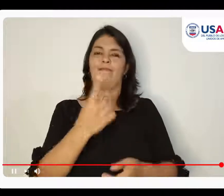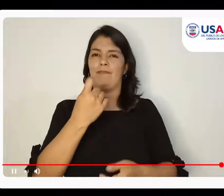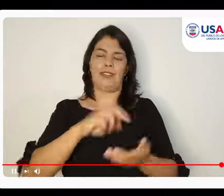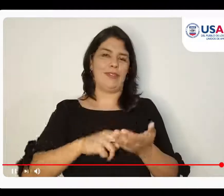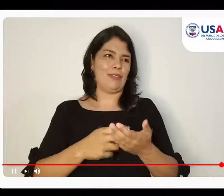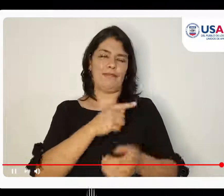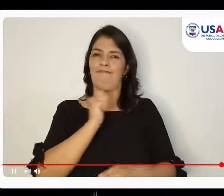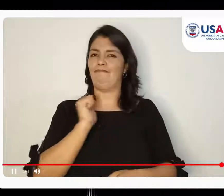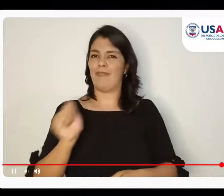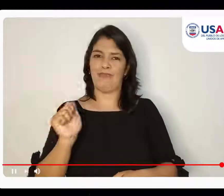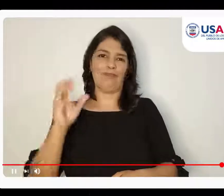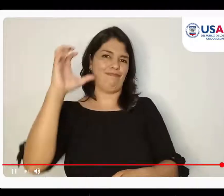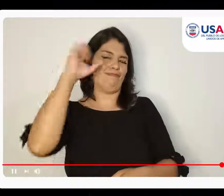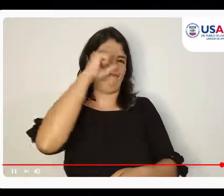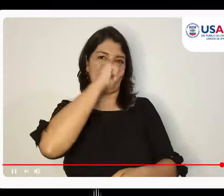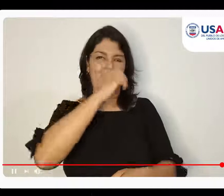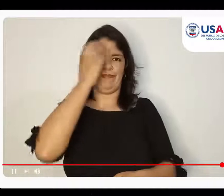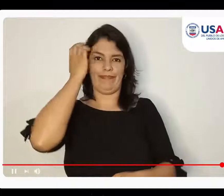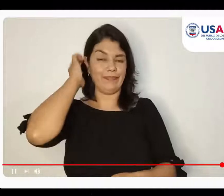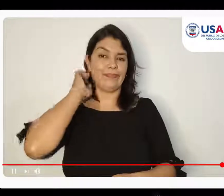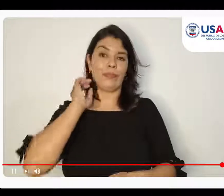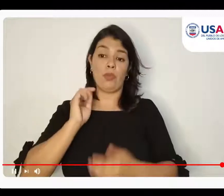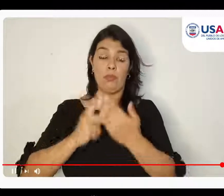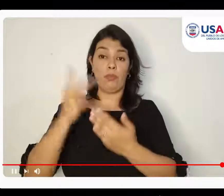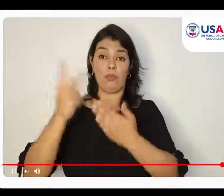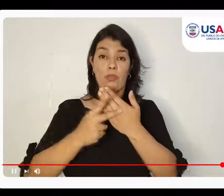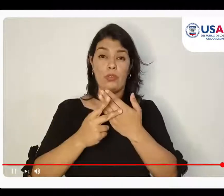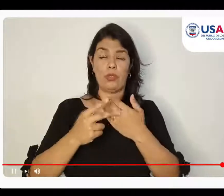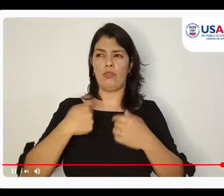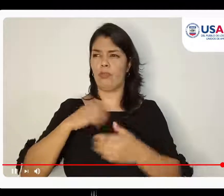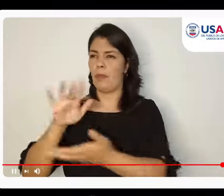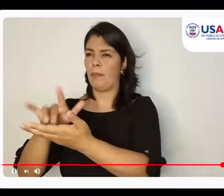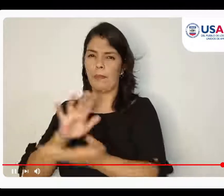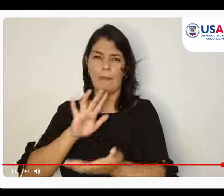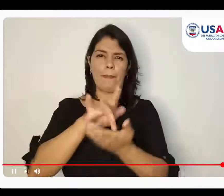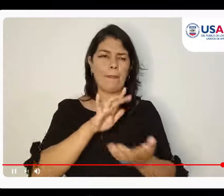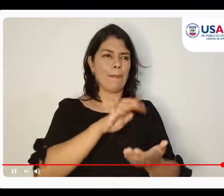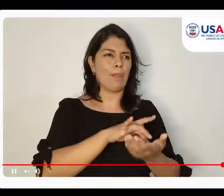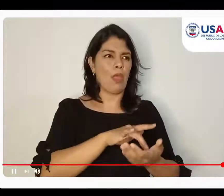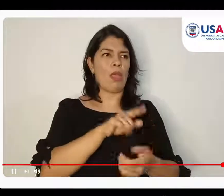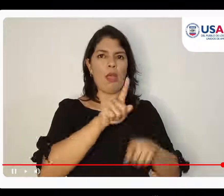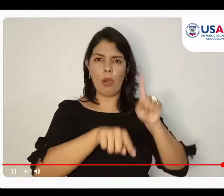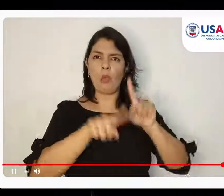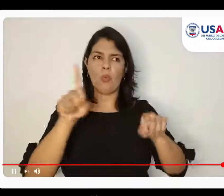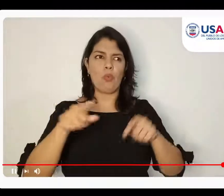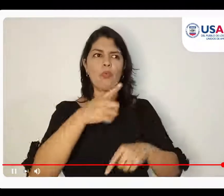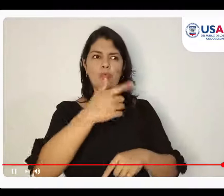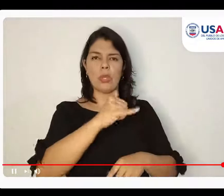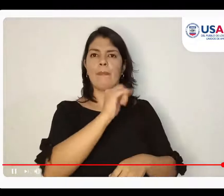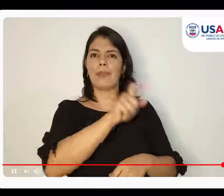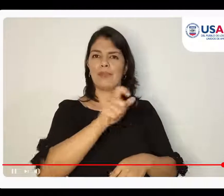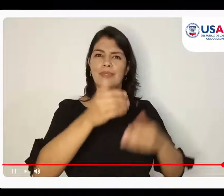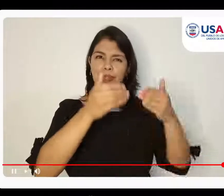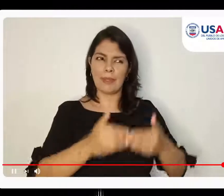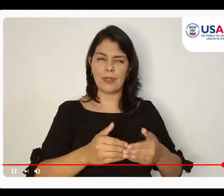efectiva. En el desarrollo del proyecto hemos visto territorios en los cuales, como resultado de la incidencia de la población con